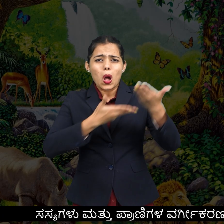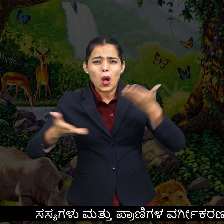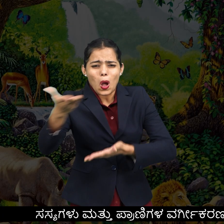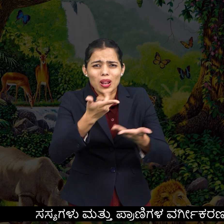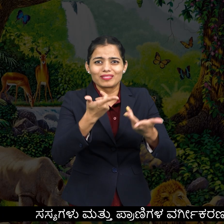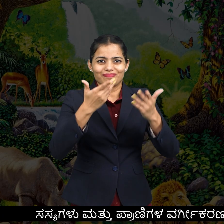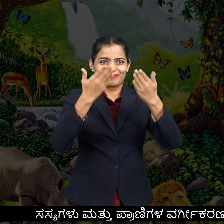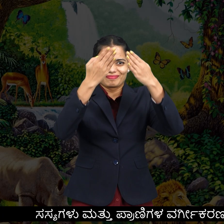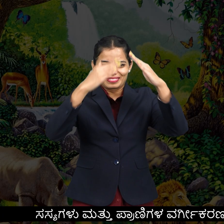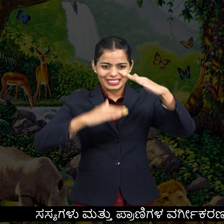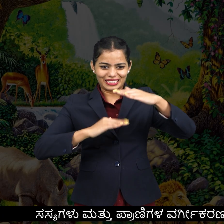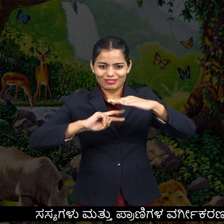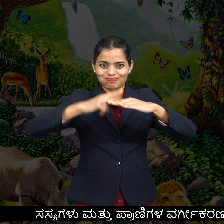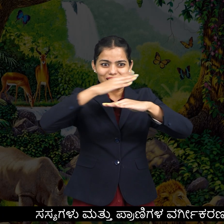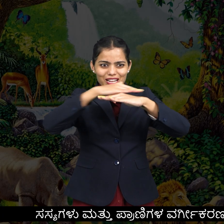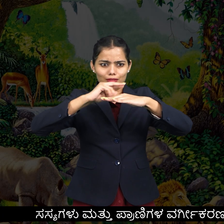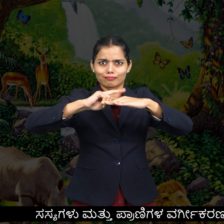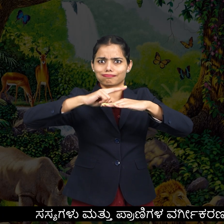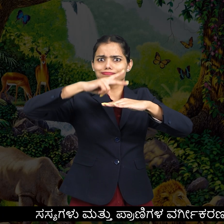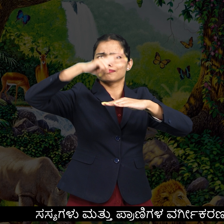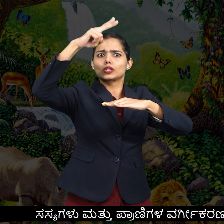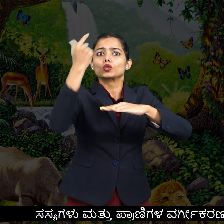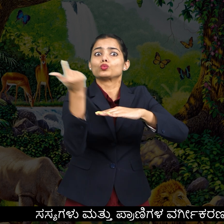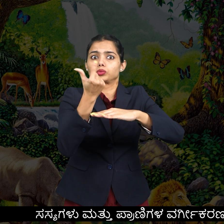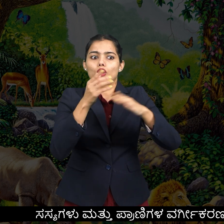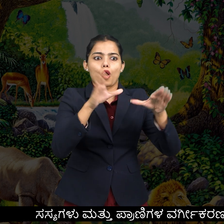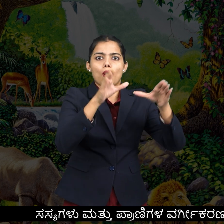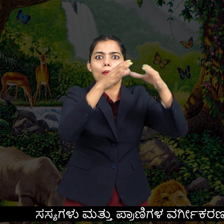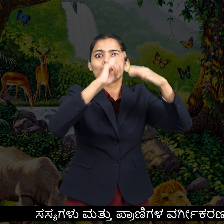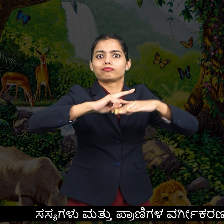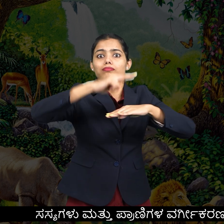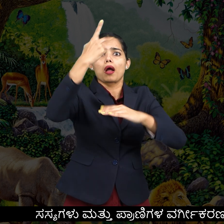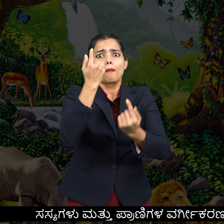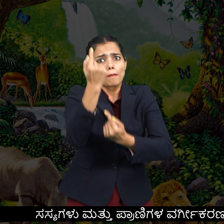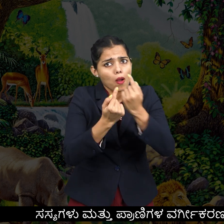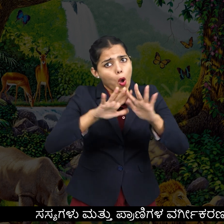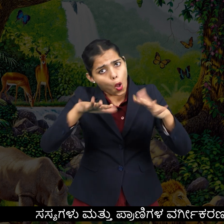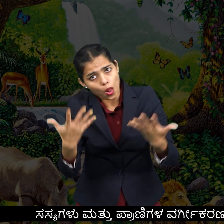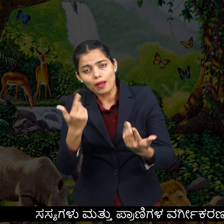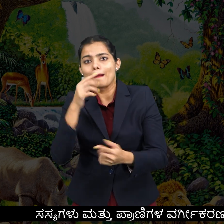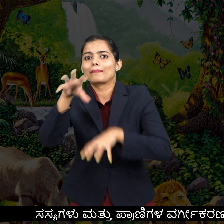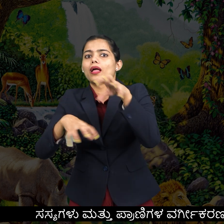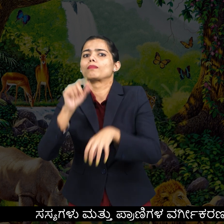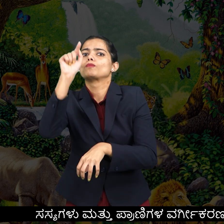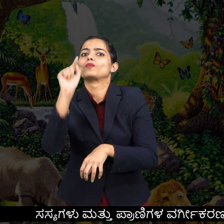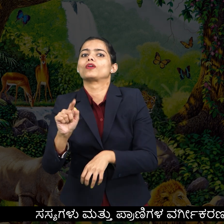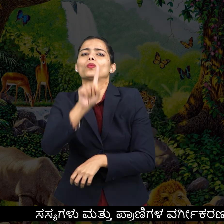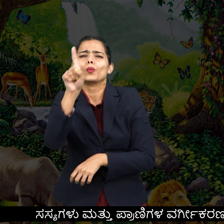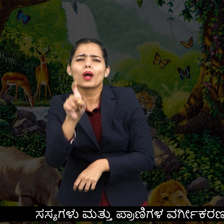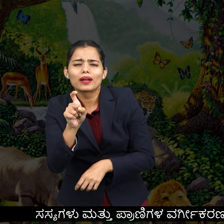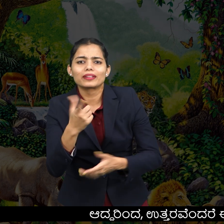ಸಸ್ಯಗಳು ಮತ್ತು ಪ್ರಾಣಿಗಳ ವರ್ಗೀಕರಣಕ್ಕೆ ಬಳಸುವ ಮಾನದಂಡಗಳು ಯಾವುವು?